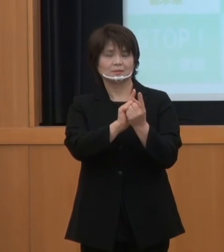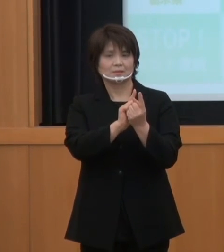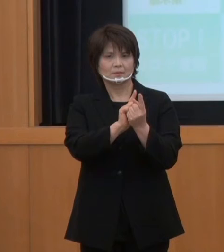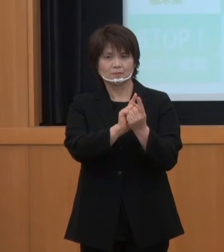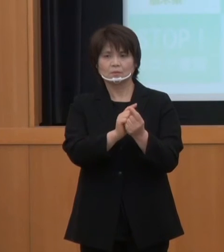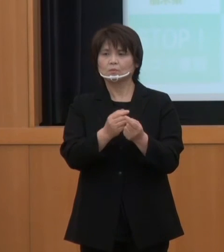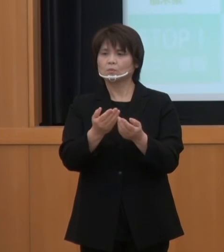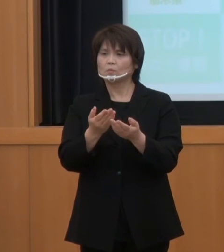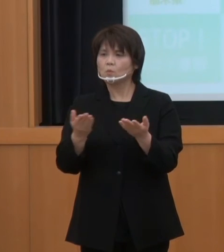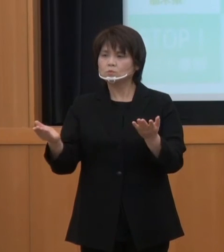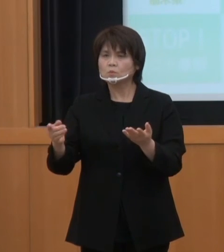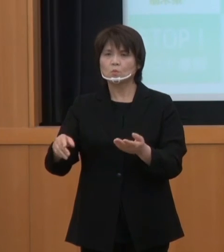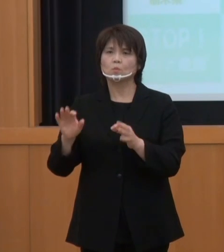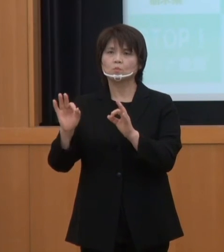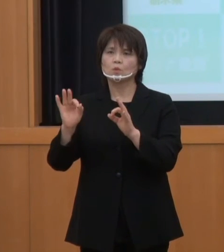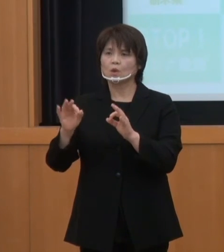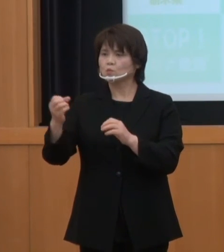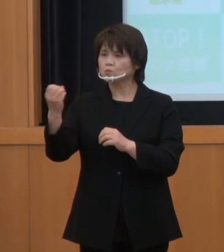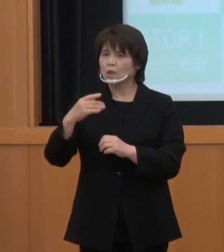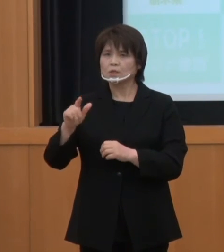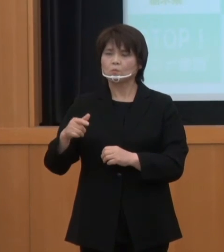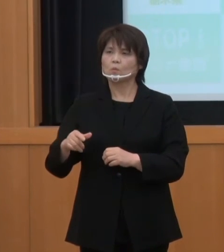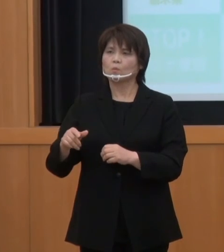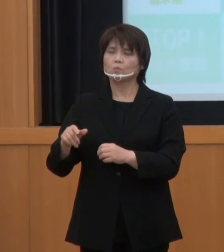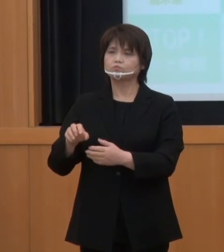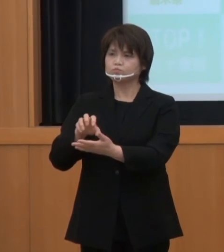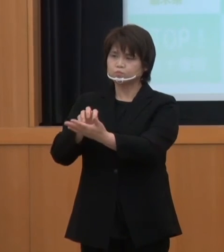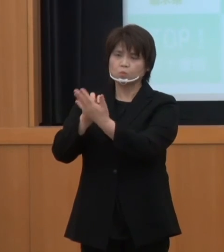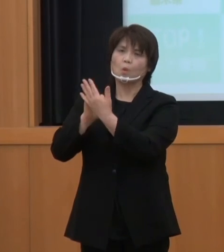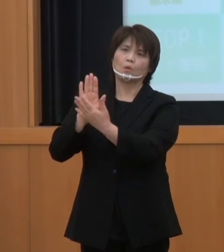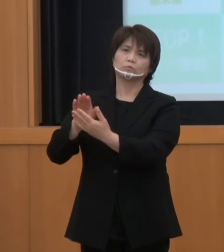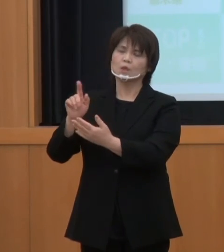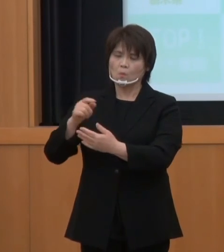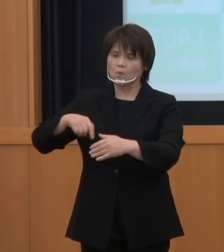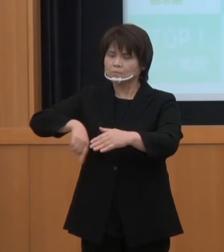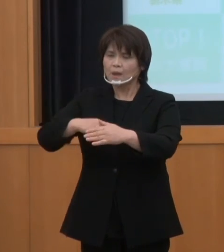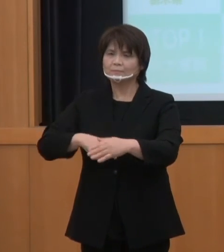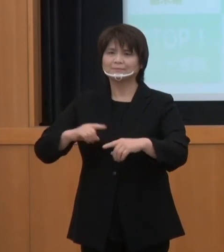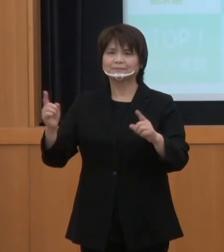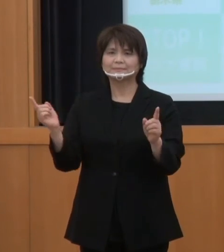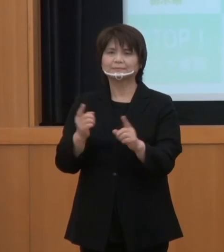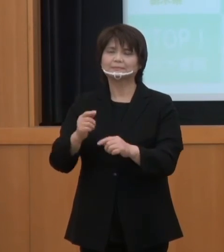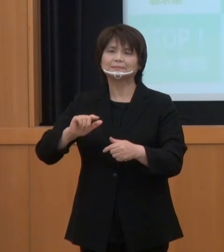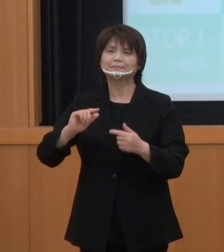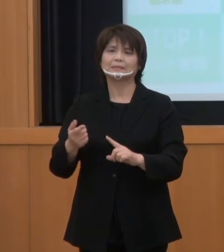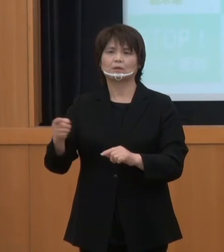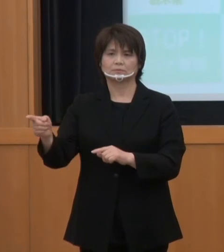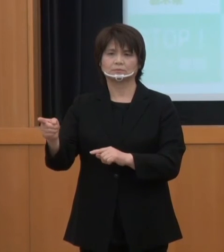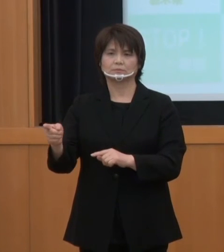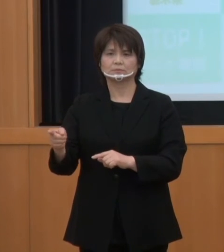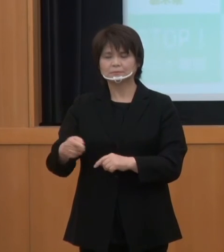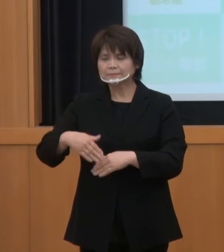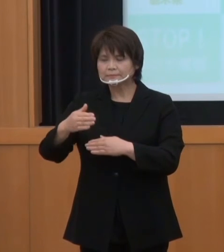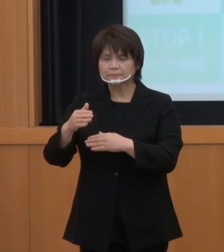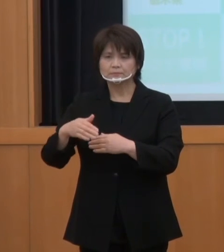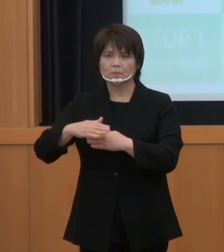お店はそんなこと言ってるけれども、表示はそうなってるけれども、中身は違うねと、こういうことが、